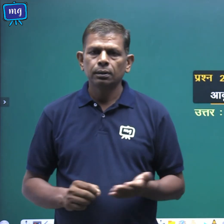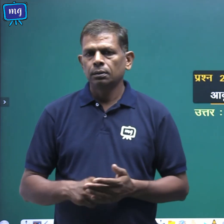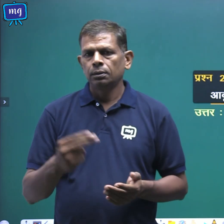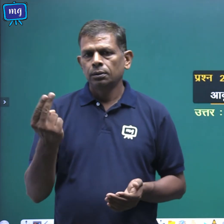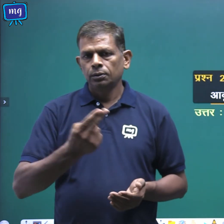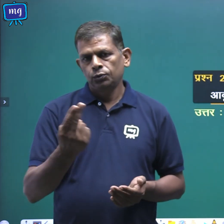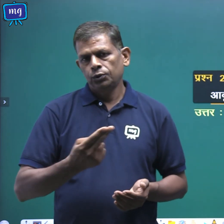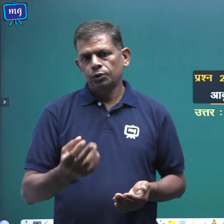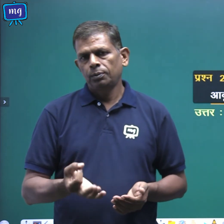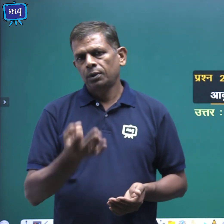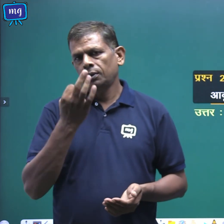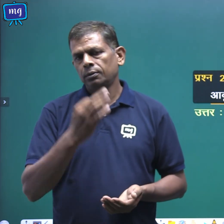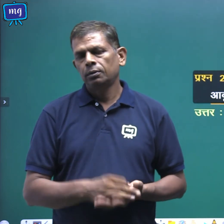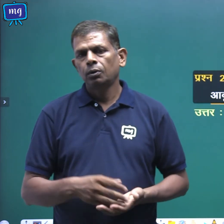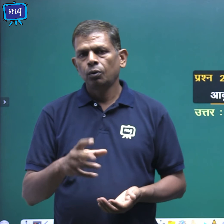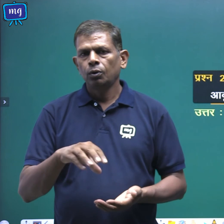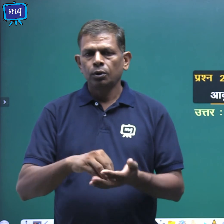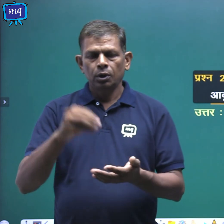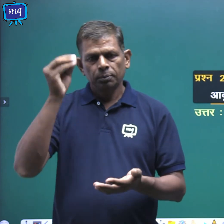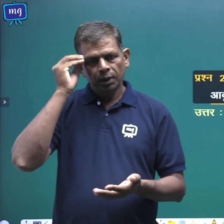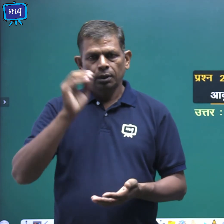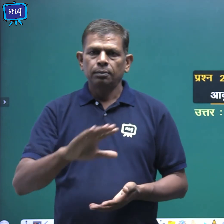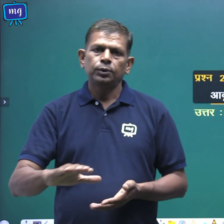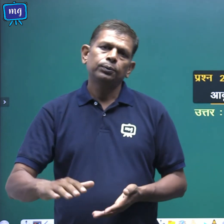चित्र बनाना और याद भी करना